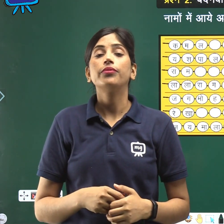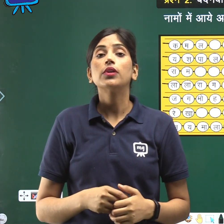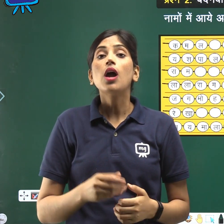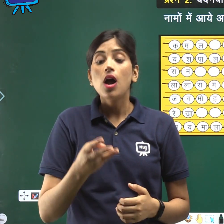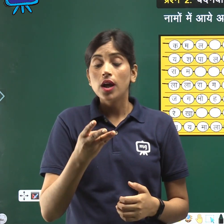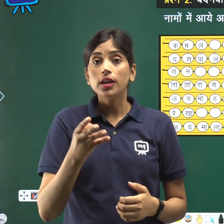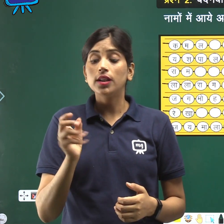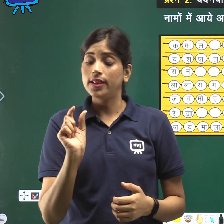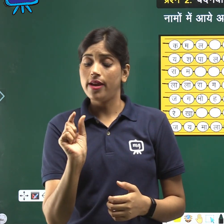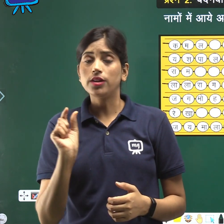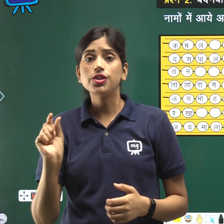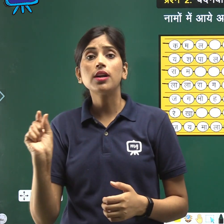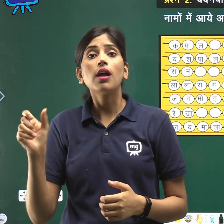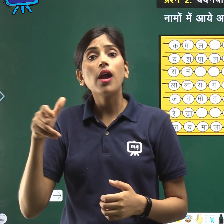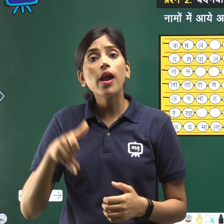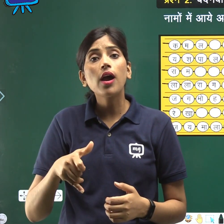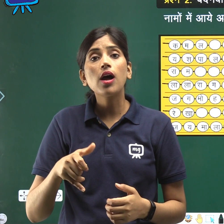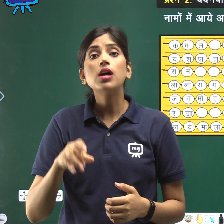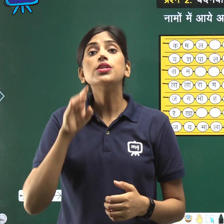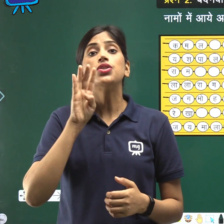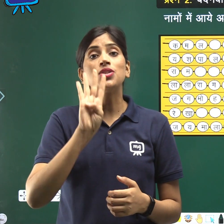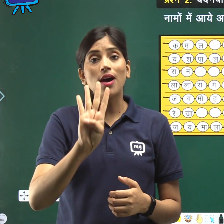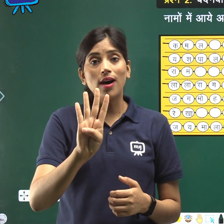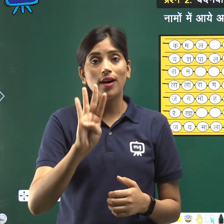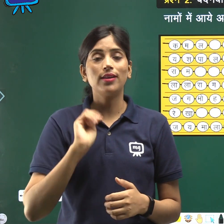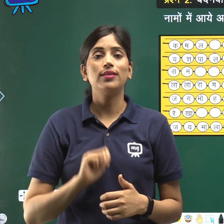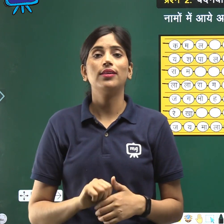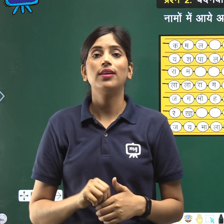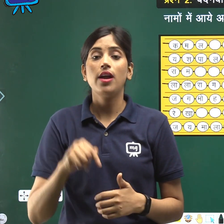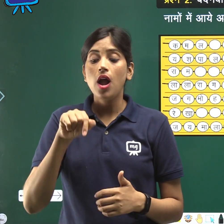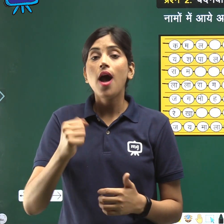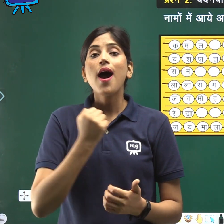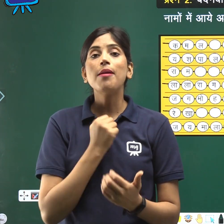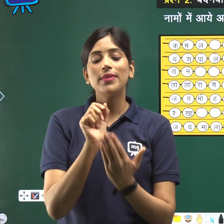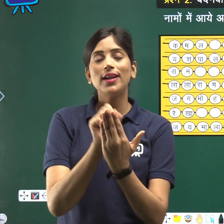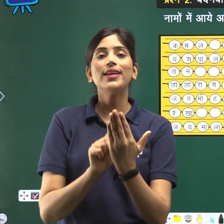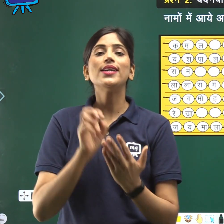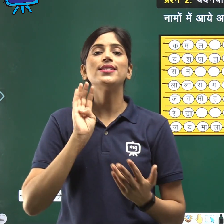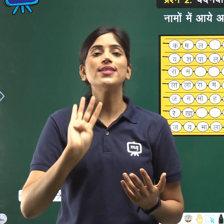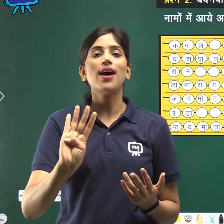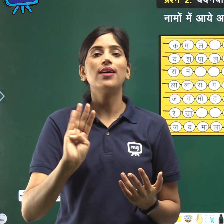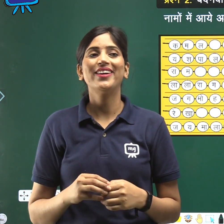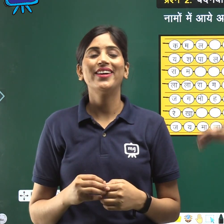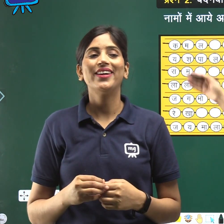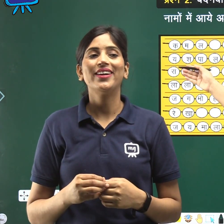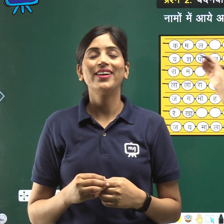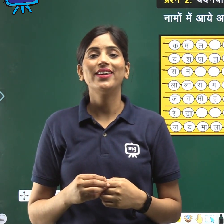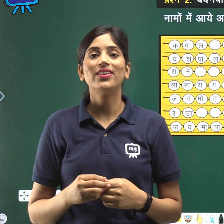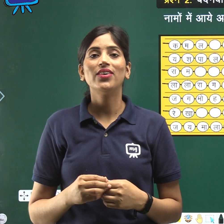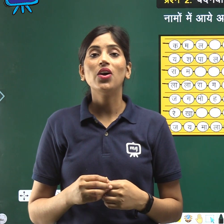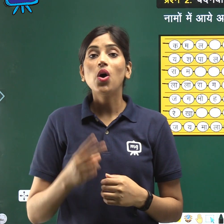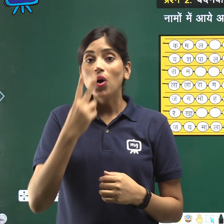कितने अक्षर हैं इसमें? 4। हमने लिखे 4।